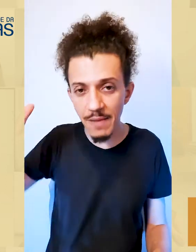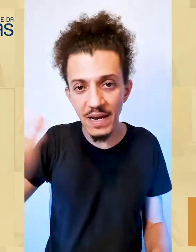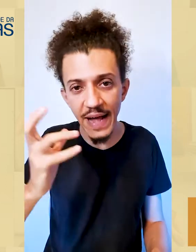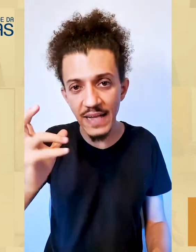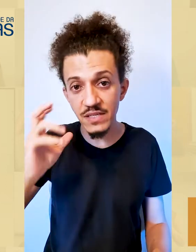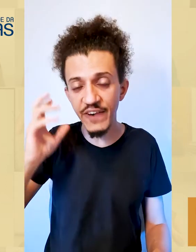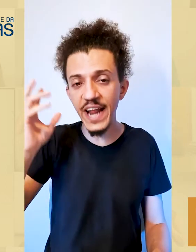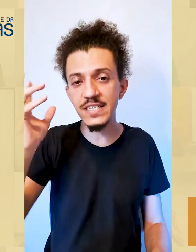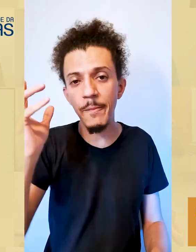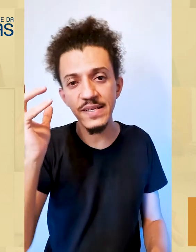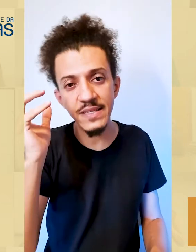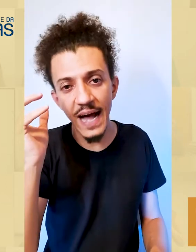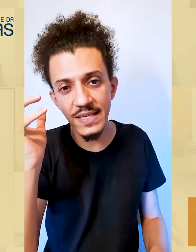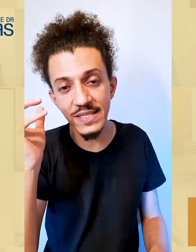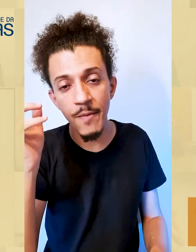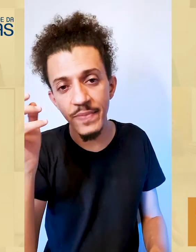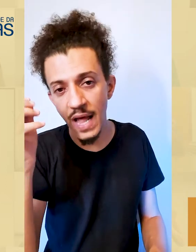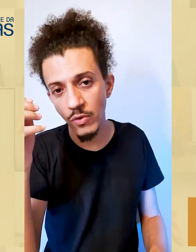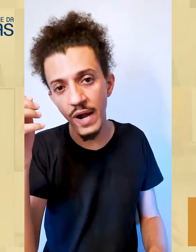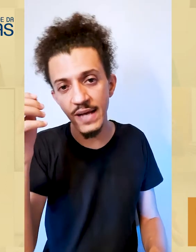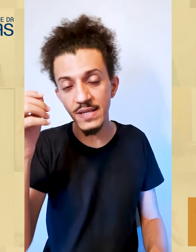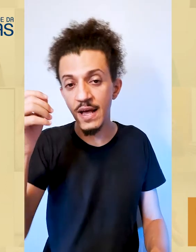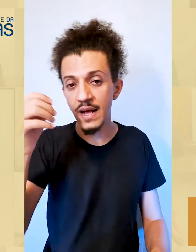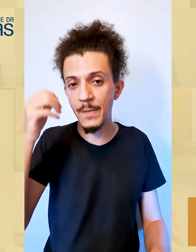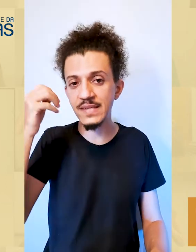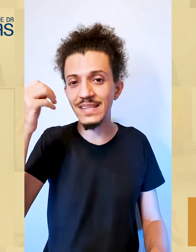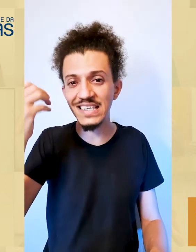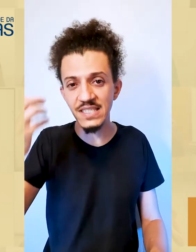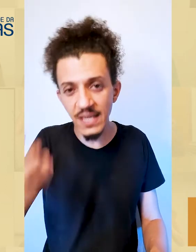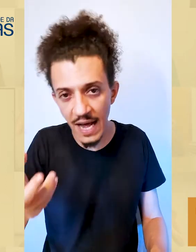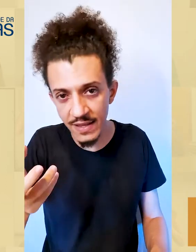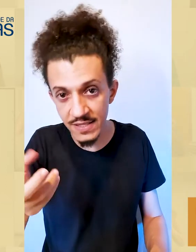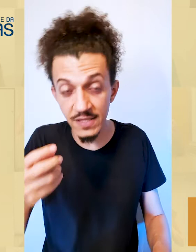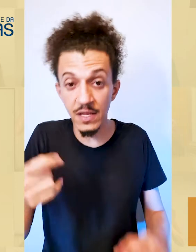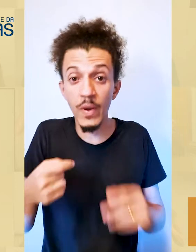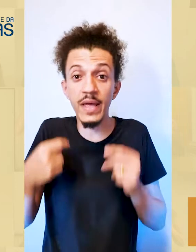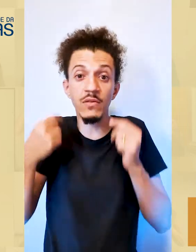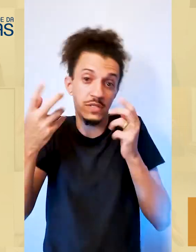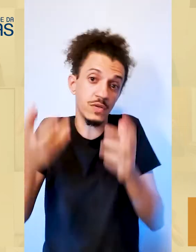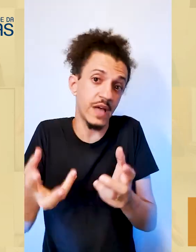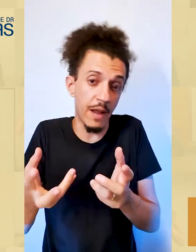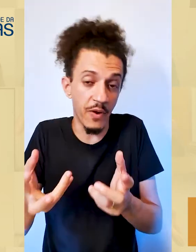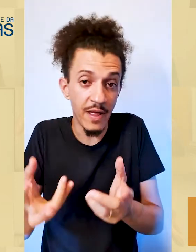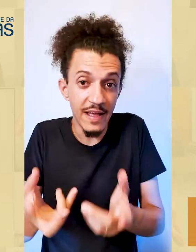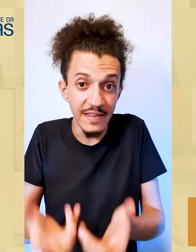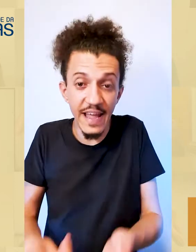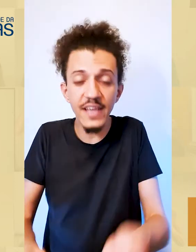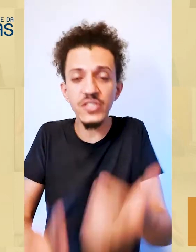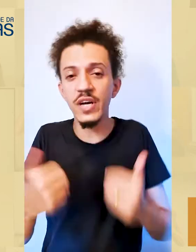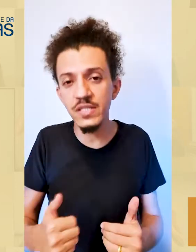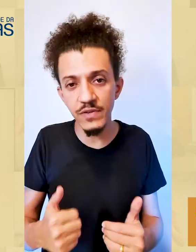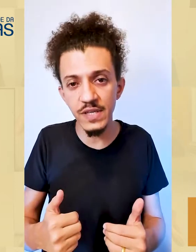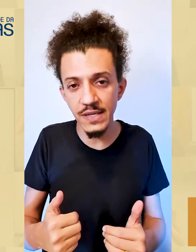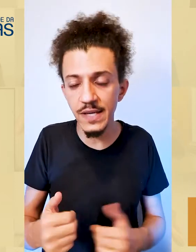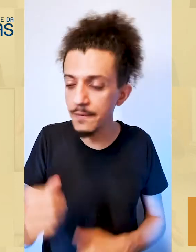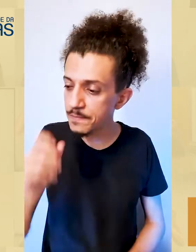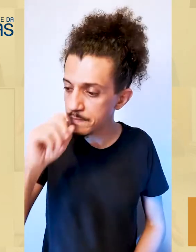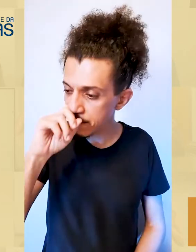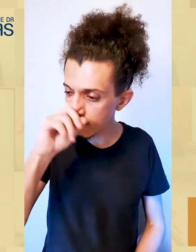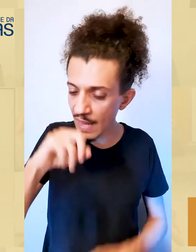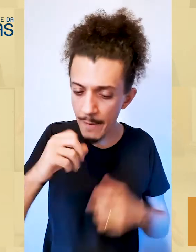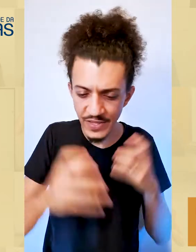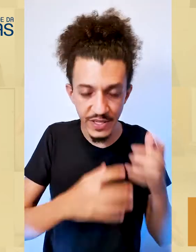várias habilidades, várias capacidades naturais, capacidades inatas que estão aí no seu cérebro desde antes de você